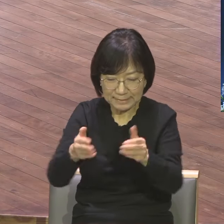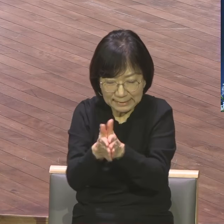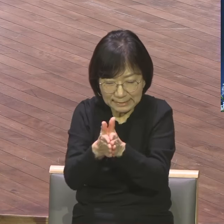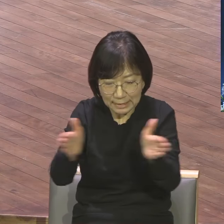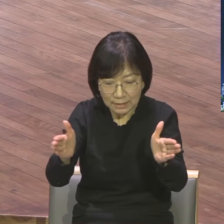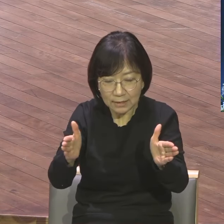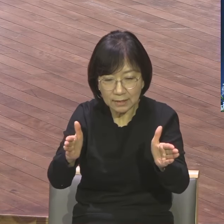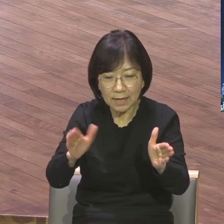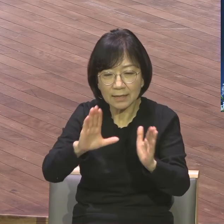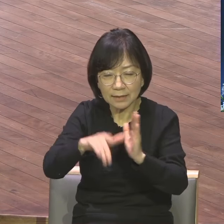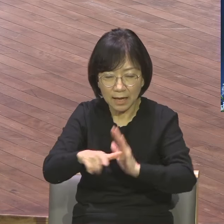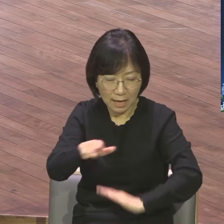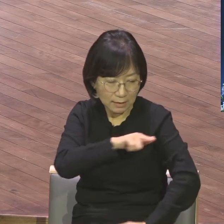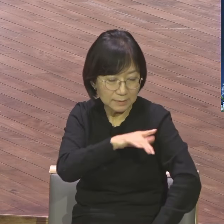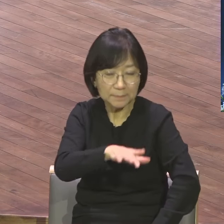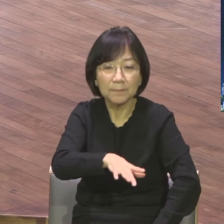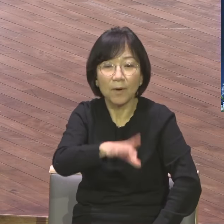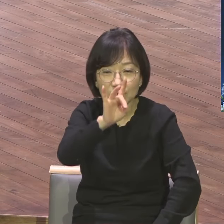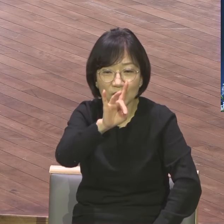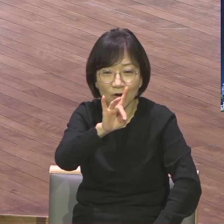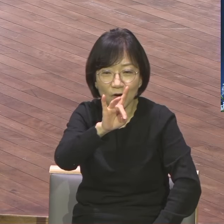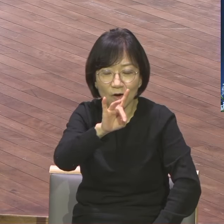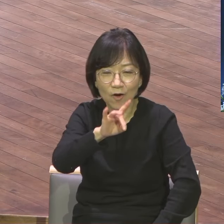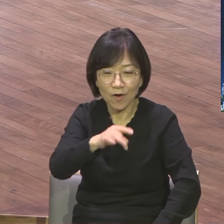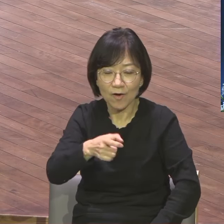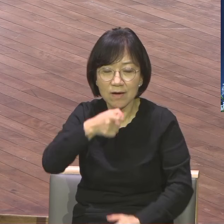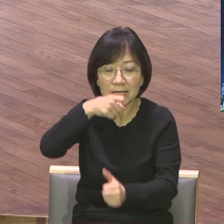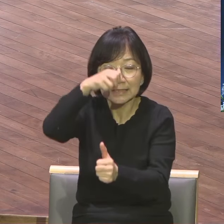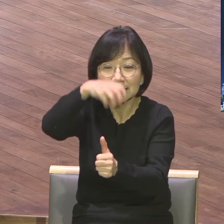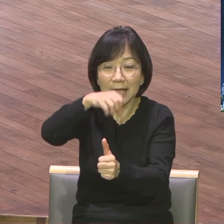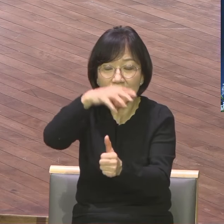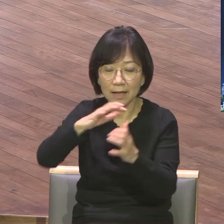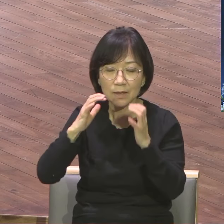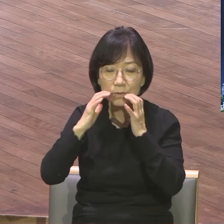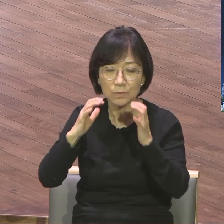받습니다. 세례 요한이 거절합니다.